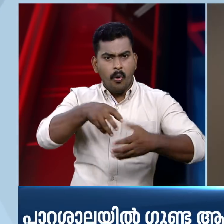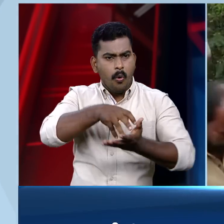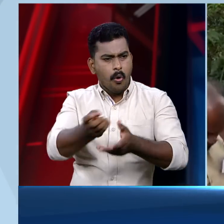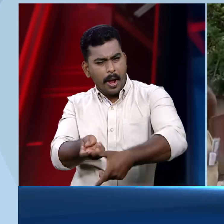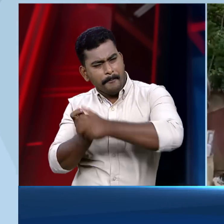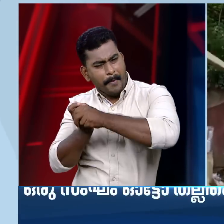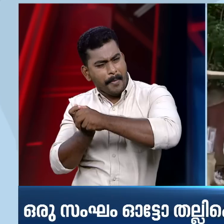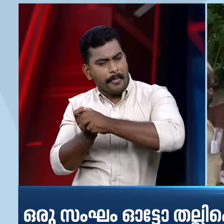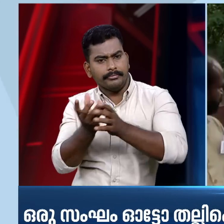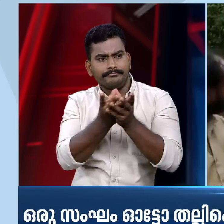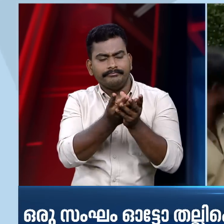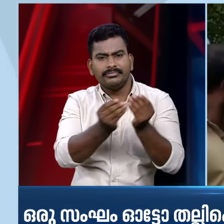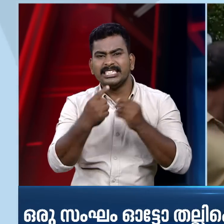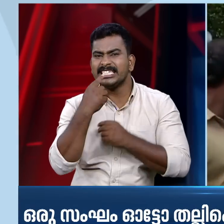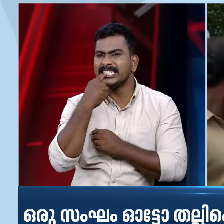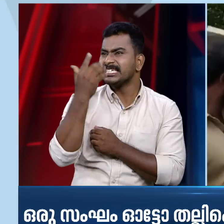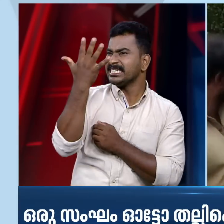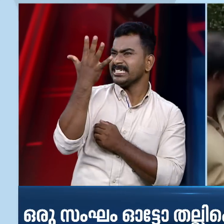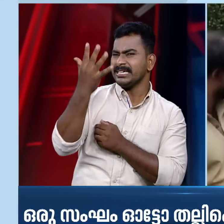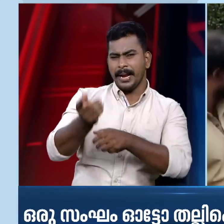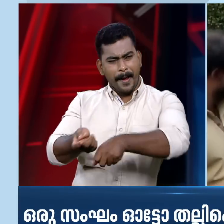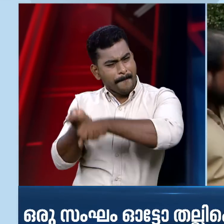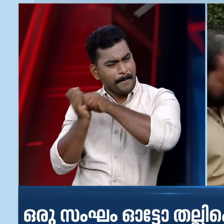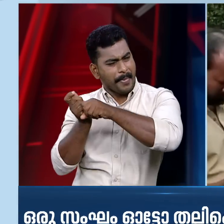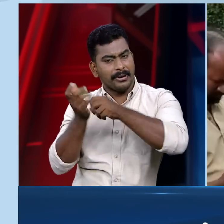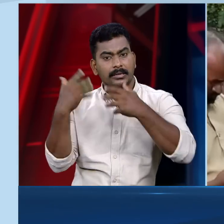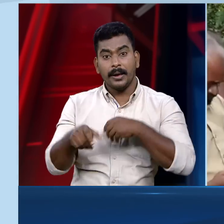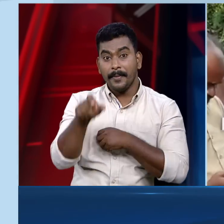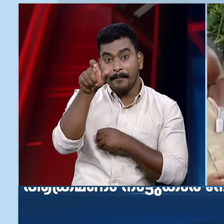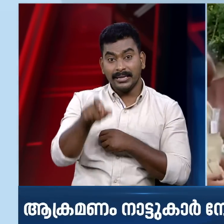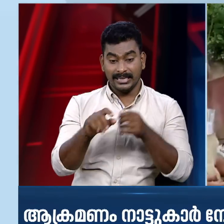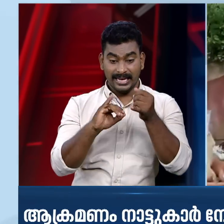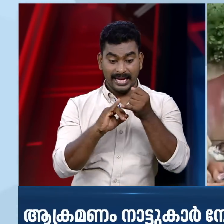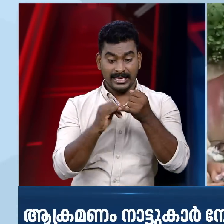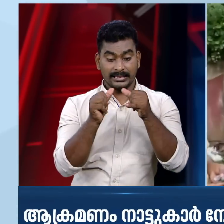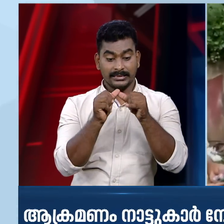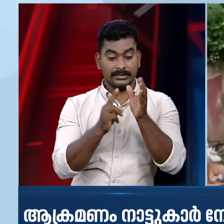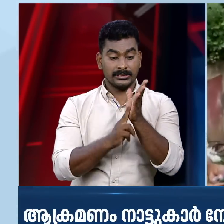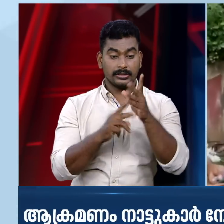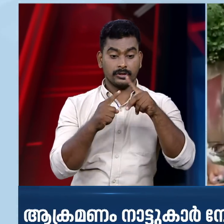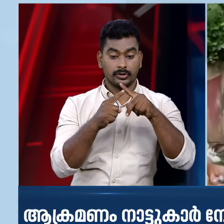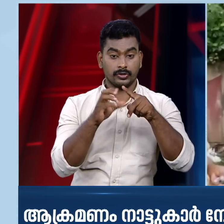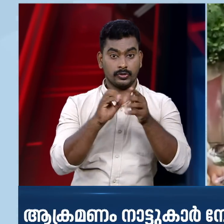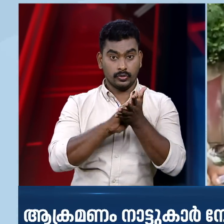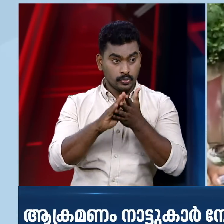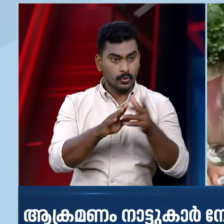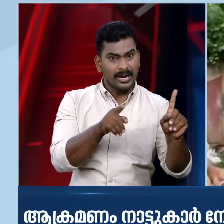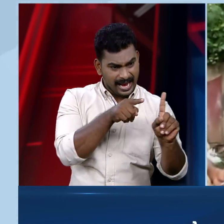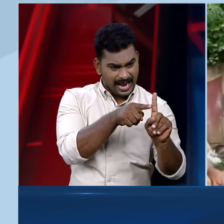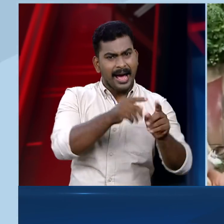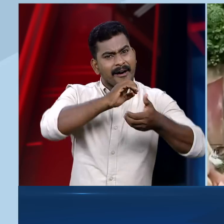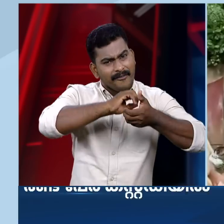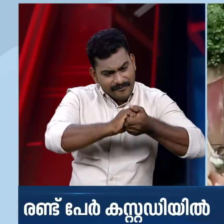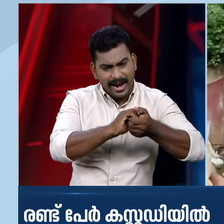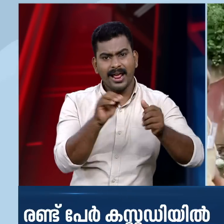നിൽക്കെ രക്ഷപ്പെട്ടെന്ന് ഉച്ചയോടെയായിരുന്നു സംഭവം. സന്തോഷും അജയനും പതിവായി മദ്യപിക്കുന്ന ആളുകളാണ്, അയൽവാസികളാണ്. ഇന്ന്